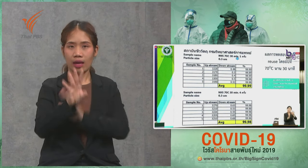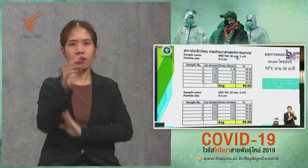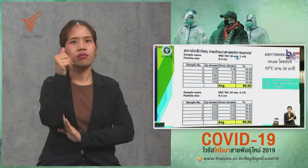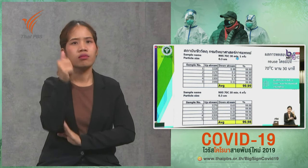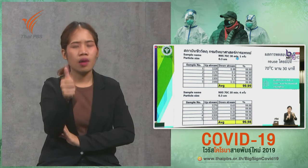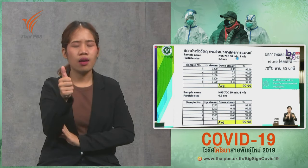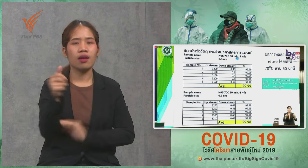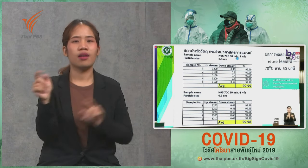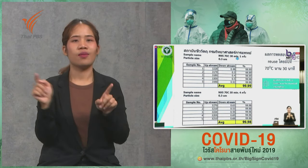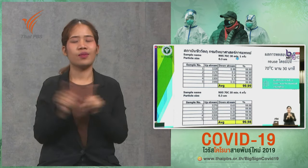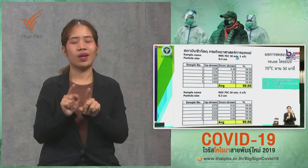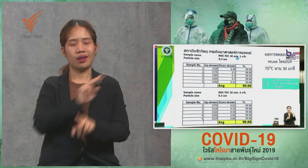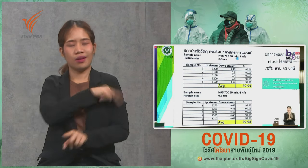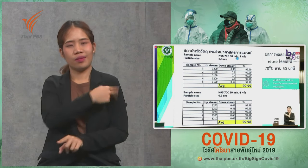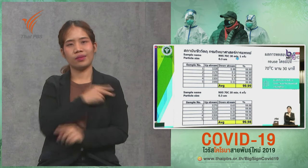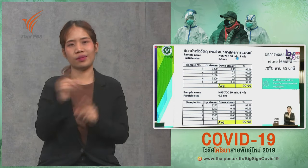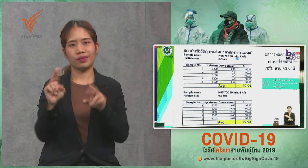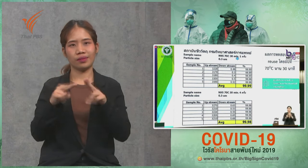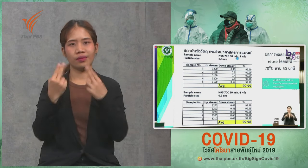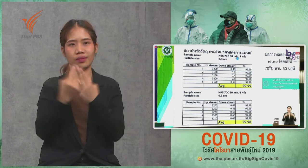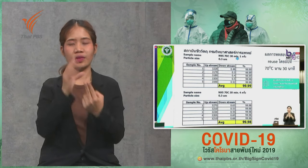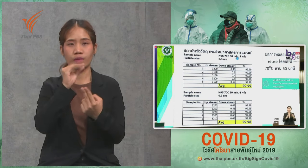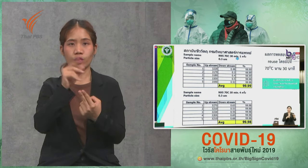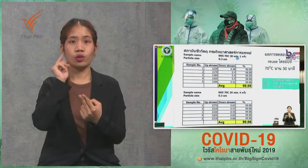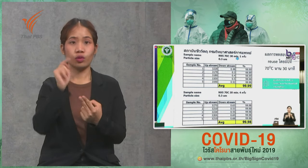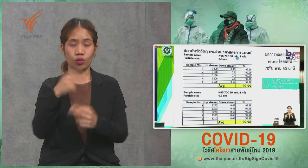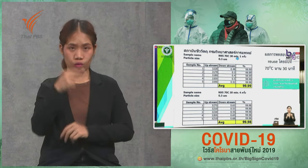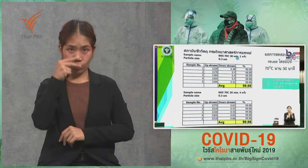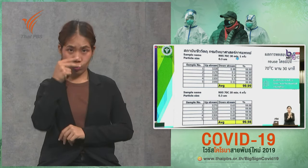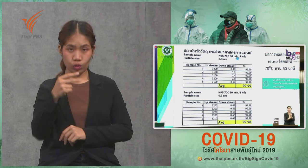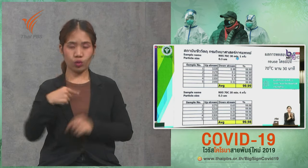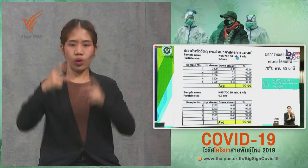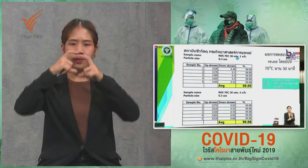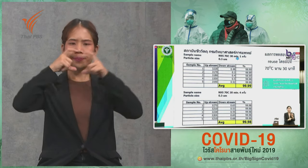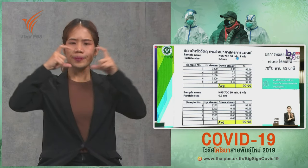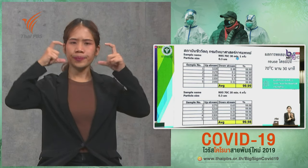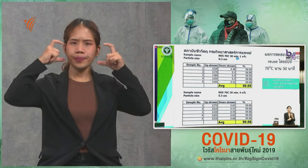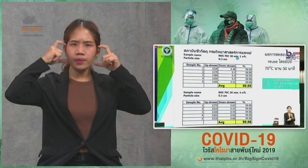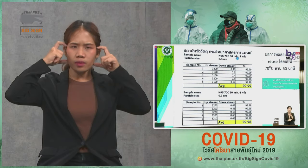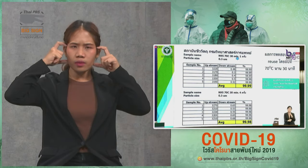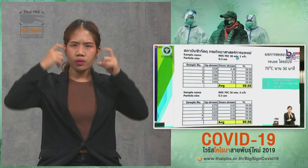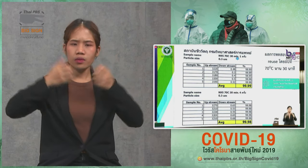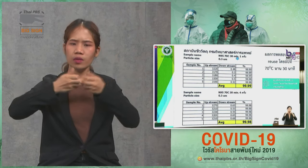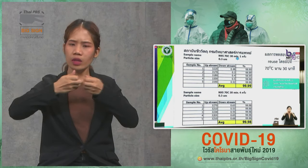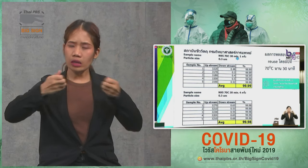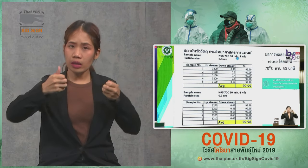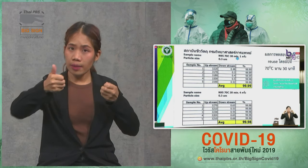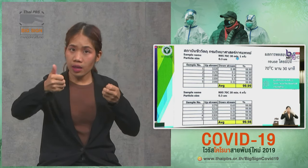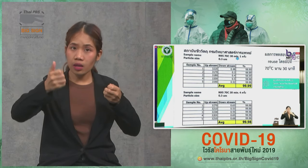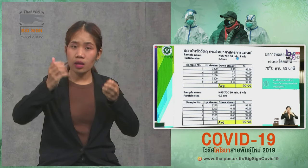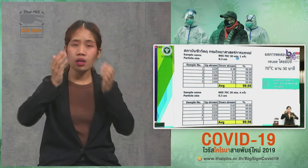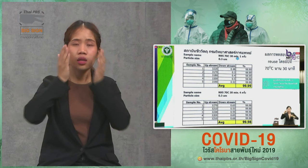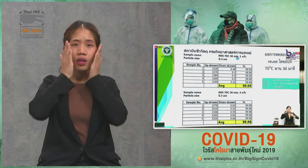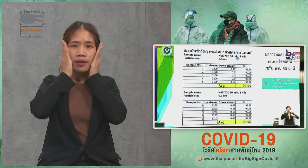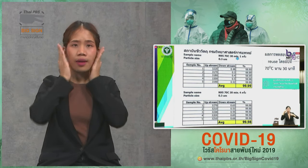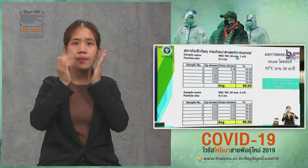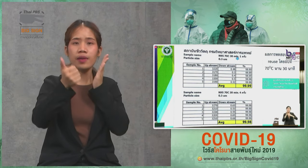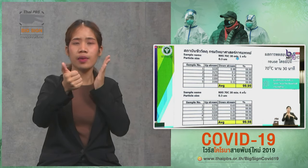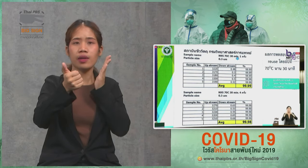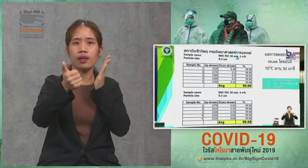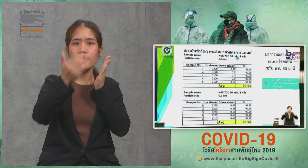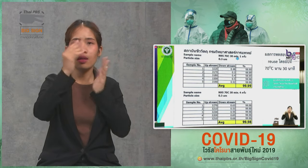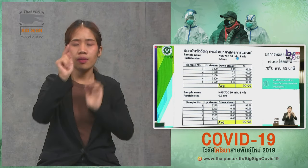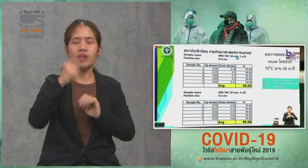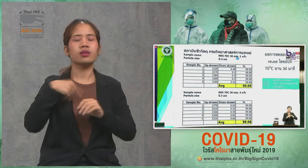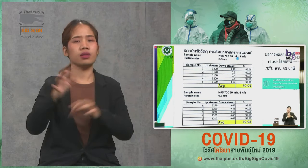หมือนกับทางที่รามาพูดก็คือเราคงต้องทำเรื่องฟิตเทสหมายถึงดูว่ามันกระชับกับใบหน้าไหมเพราะว่าสิ่งนั้นก็เป็นสิ่งส